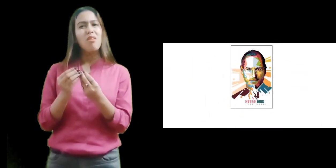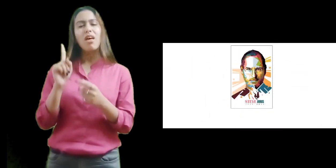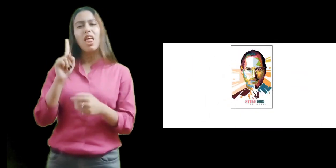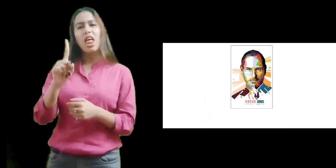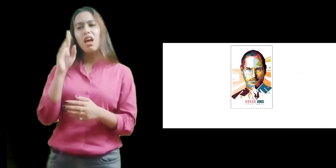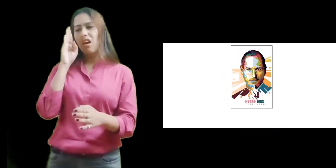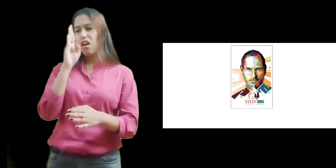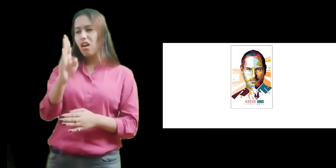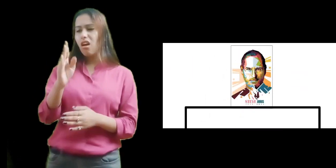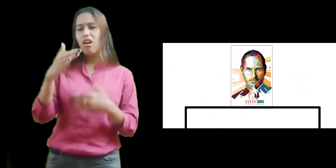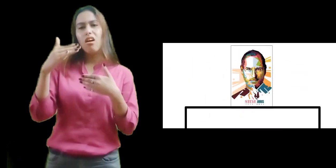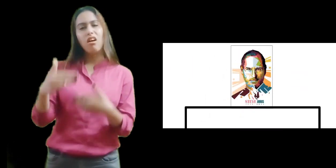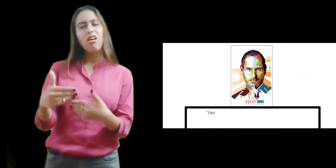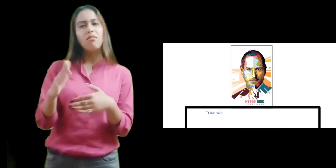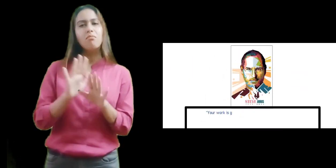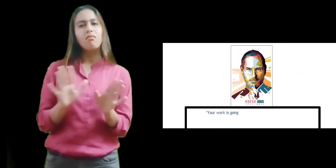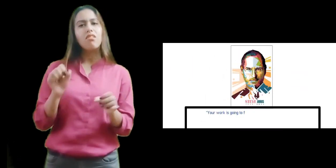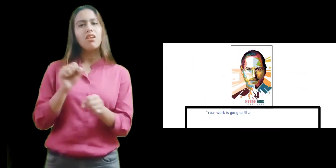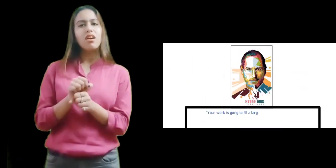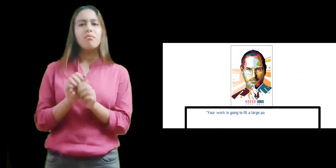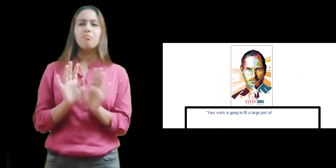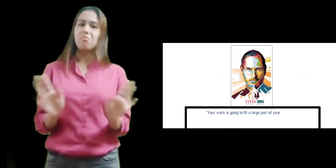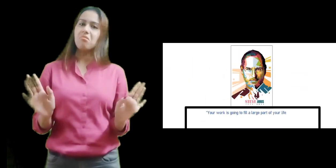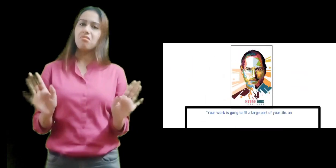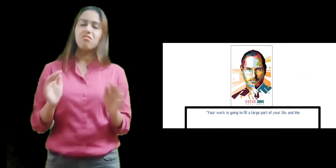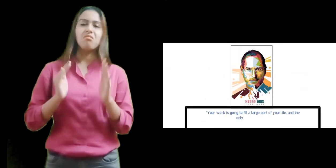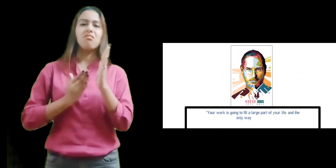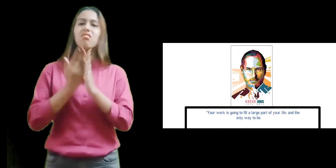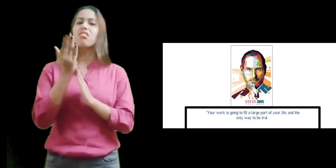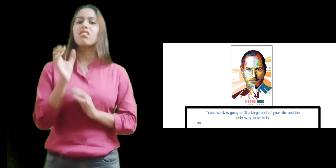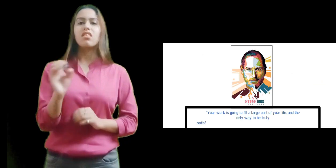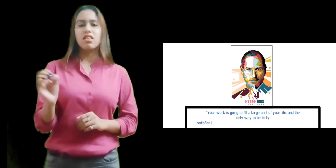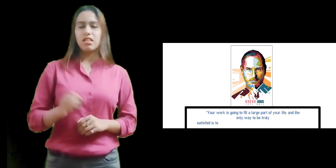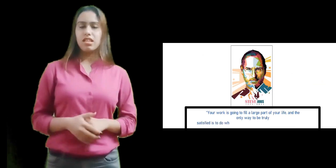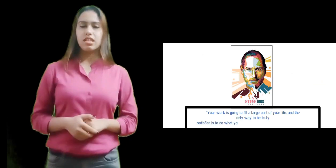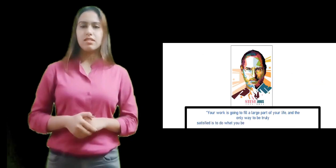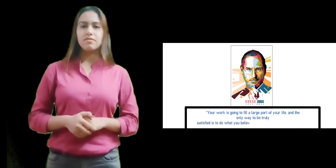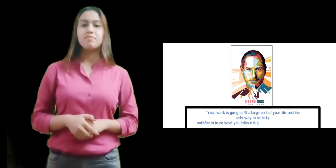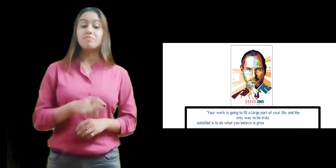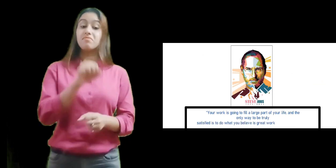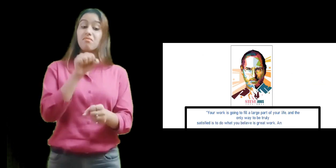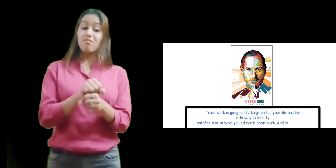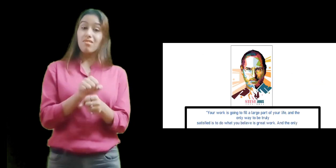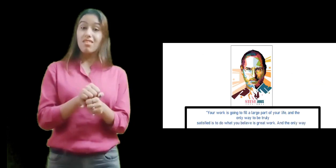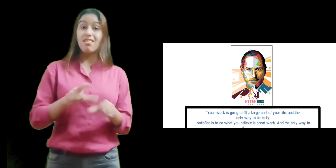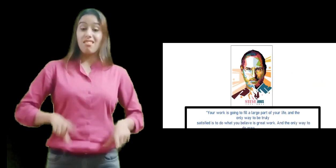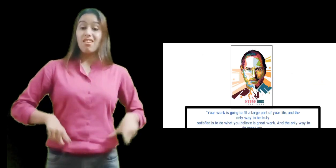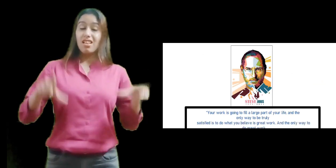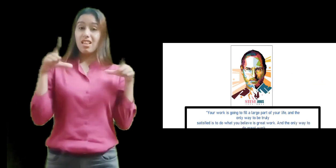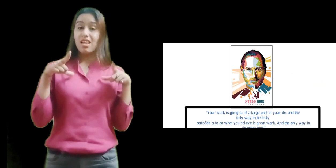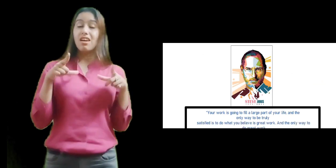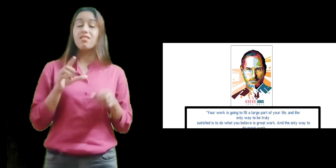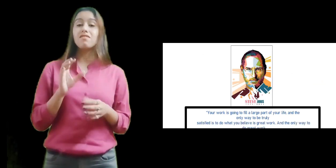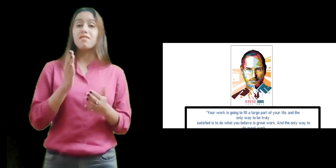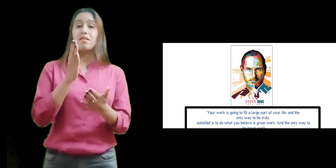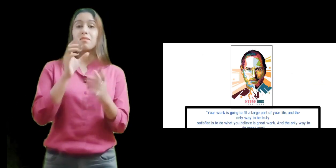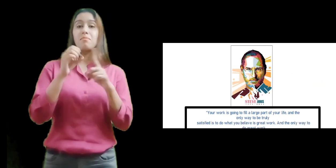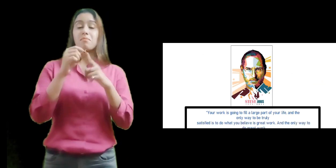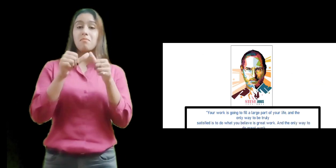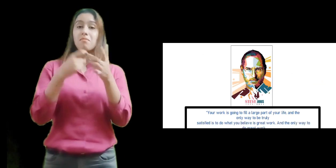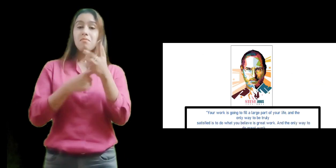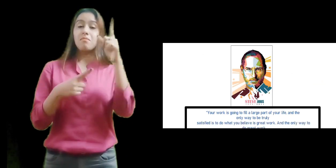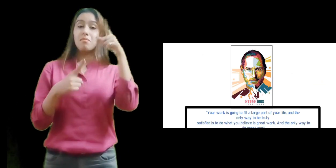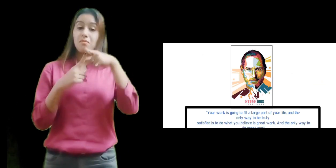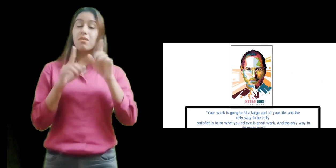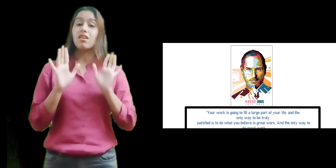कि आपका काम आपकी जिंदगी का बहुत बड़ा पार्ट होता है, और बस एक ही तरीका है उस टाइम का बेस्ट यूज करने का, जो है